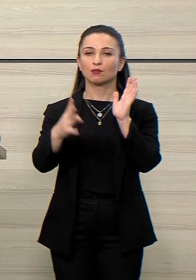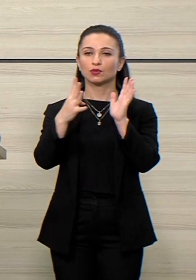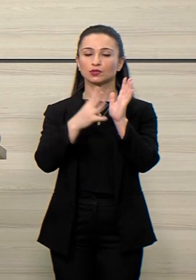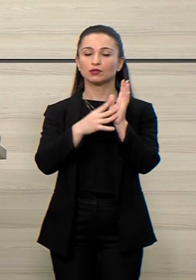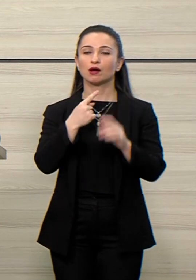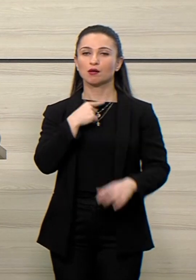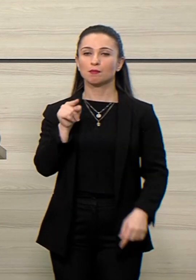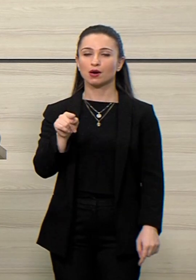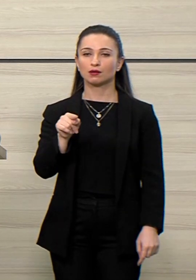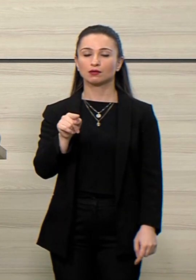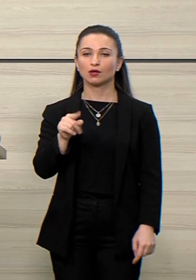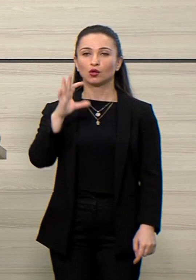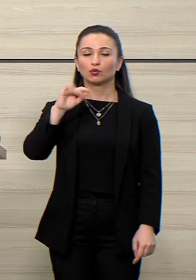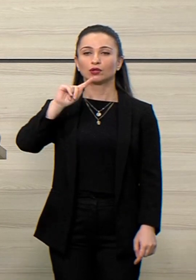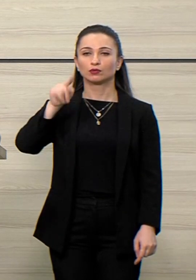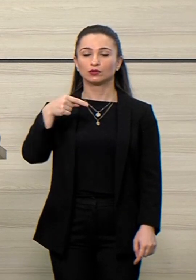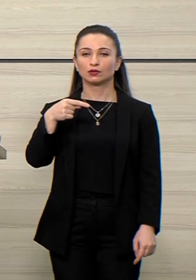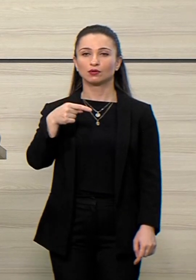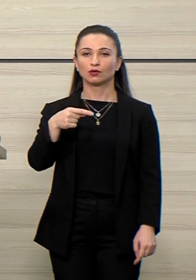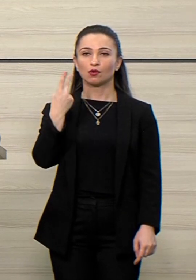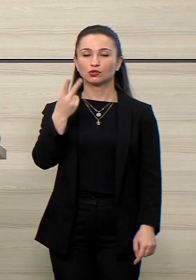3979 ხმა პროცენტულად